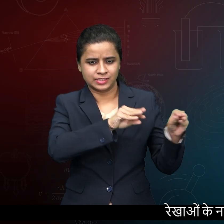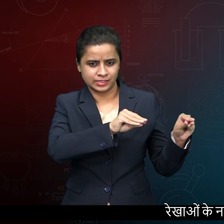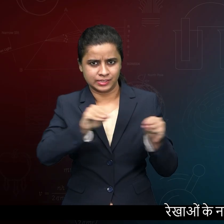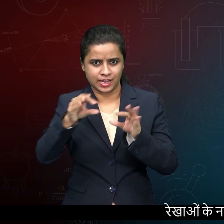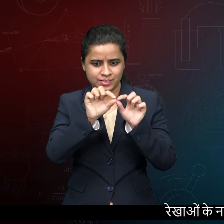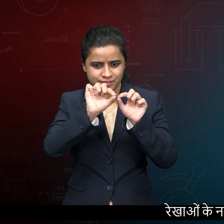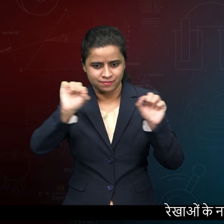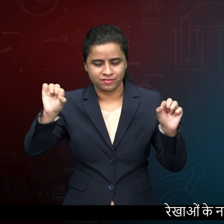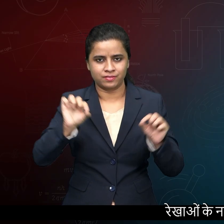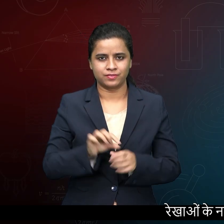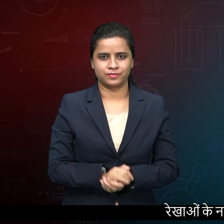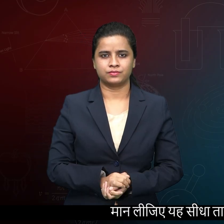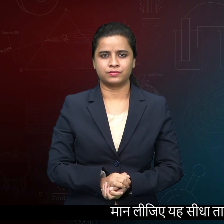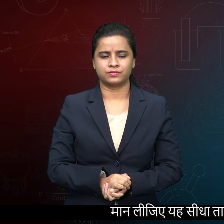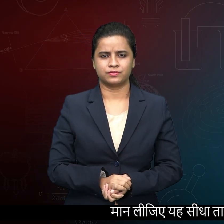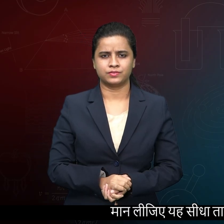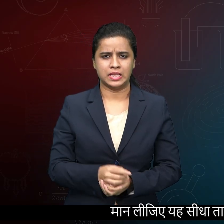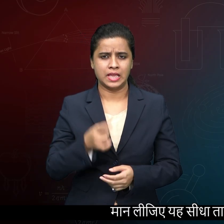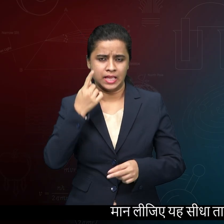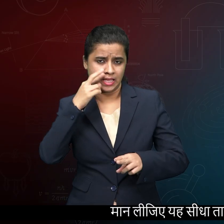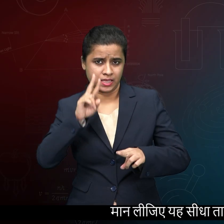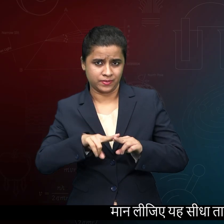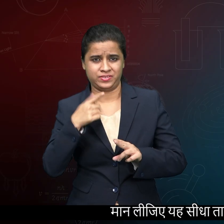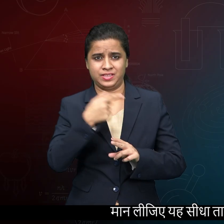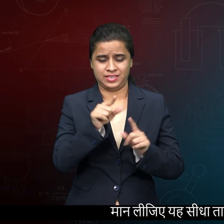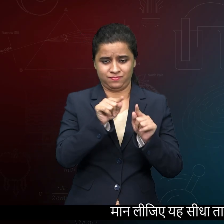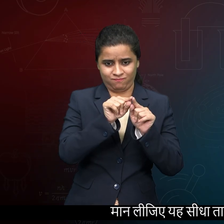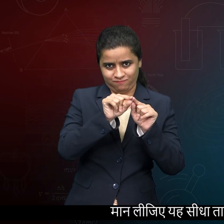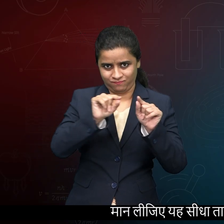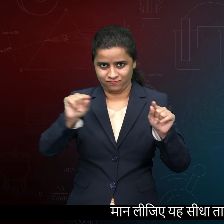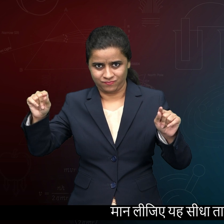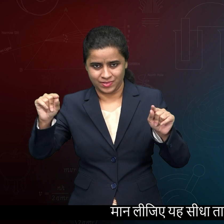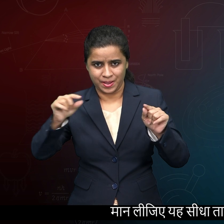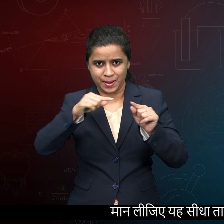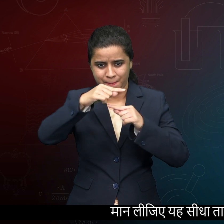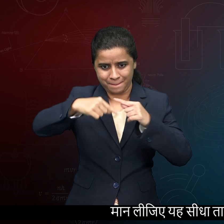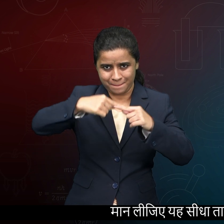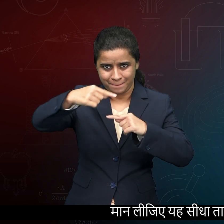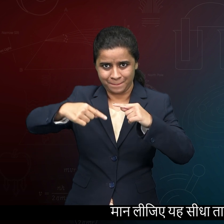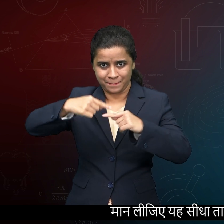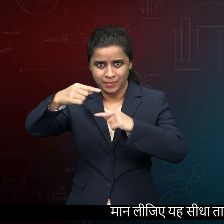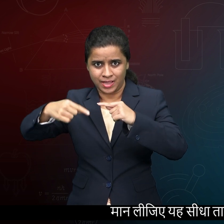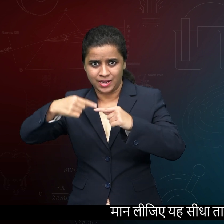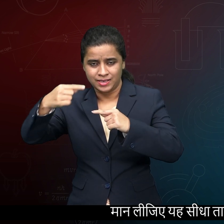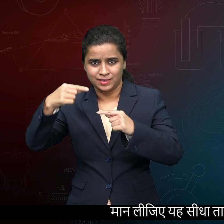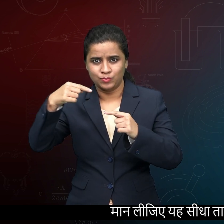हैं। मान लीजिए यह सीधा तार वृत्ताकार पाश के रूप में मुड़ा हुआ